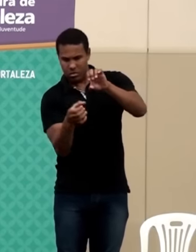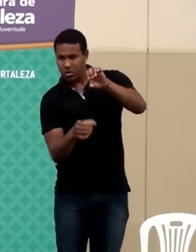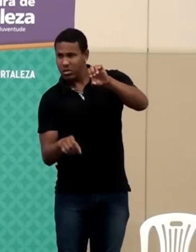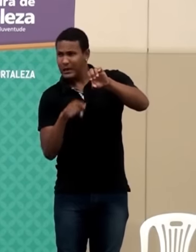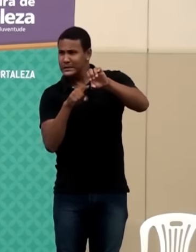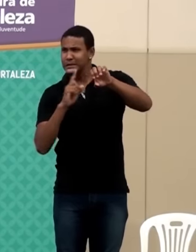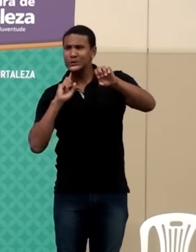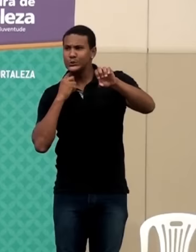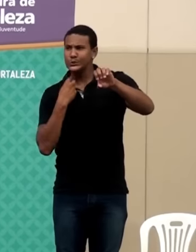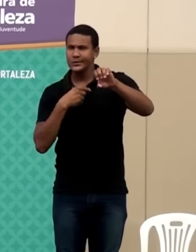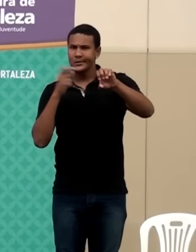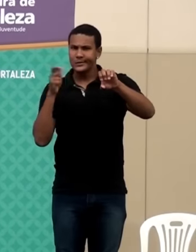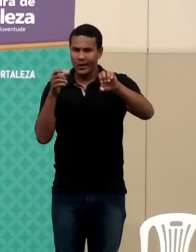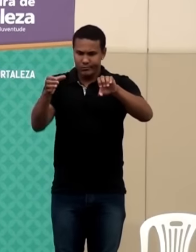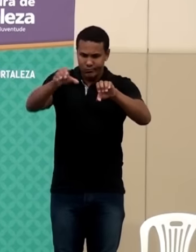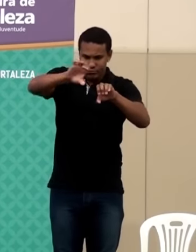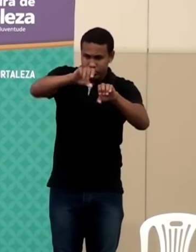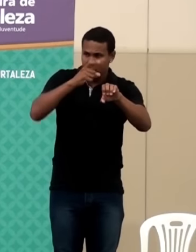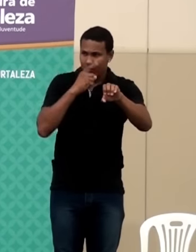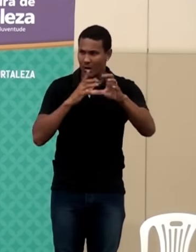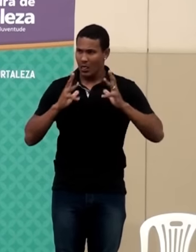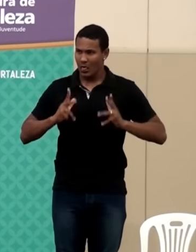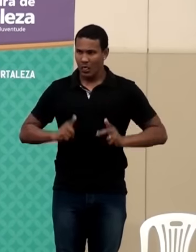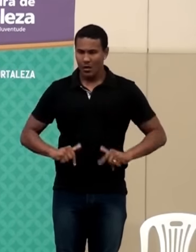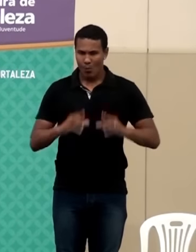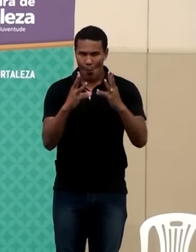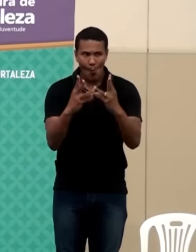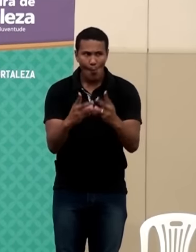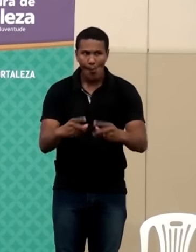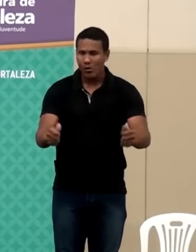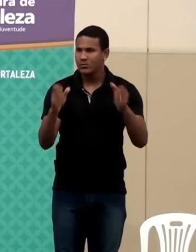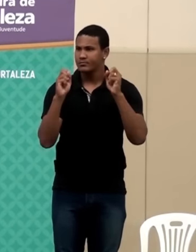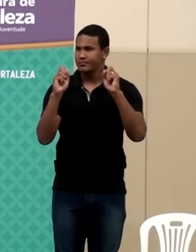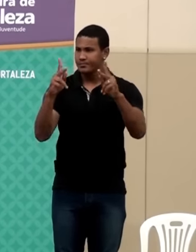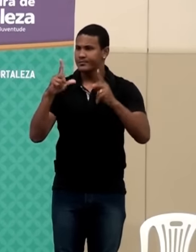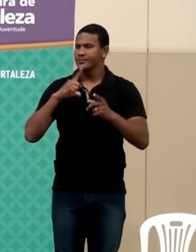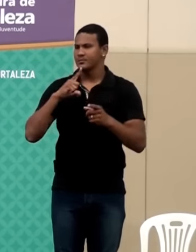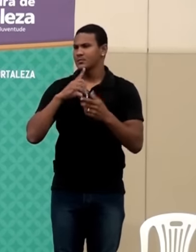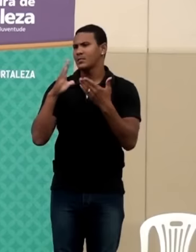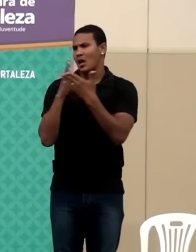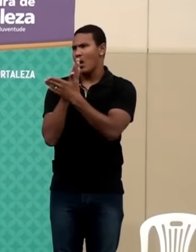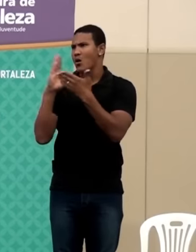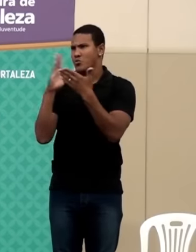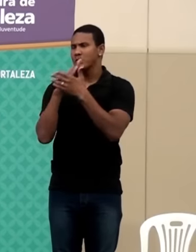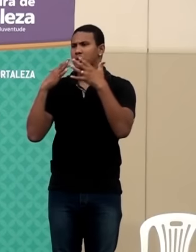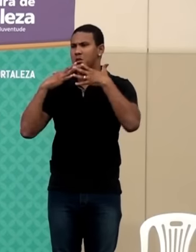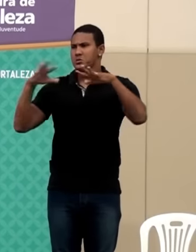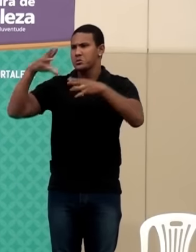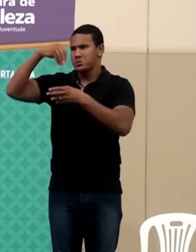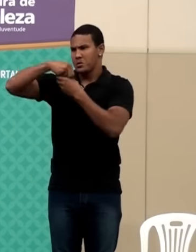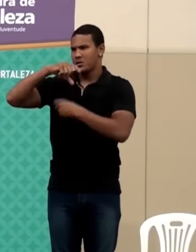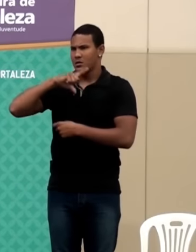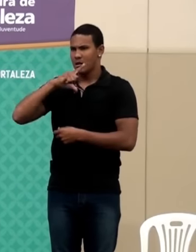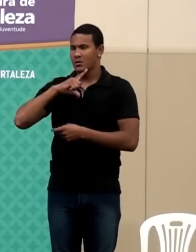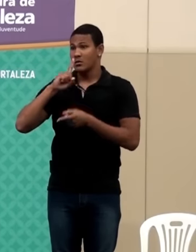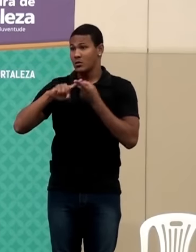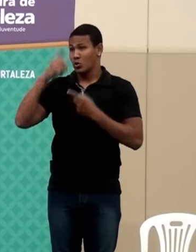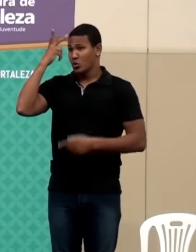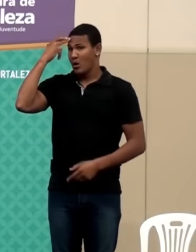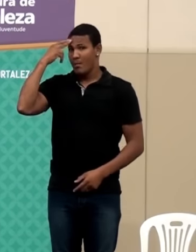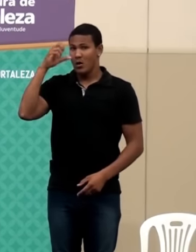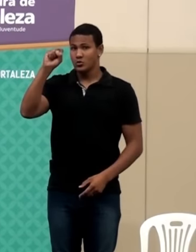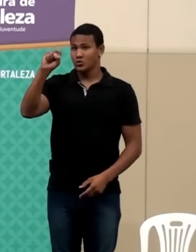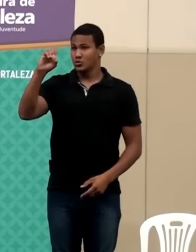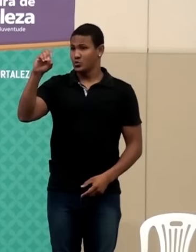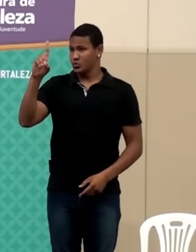sódio como principal componente, além de algumas impurezas. A soda normalmente é comercializada